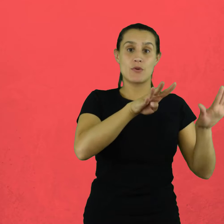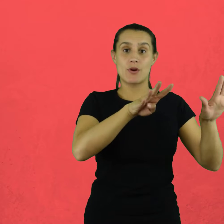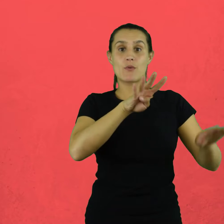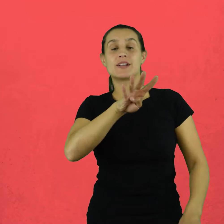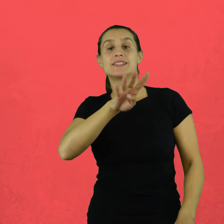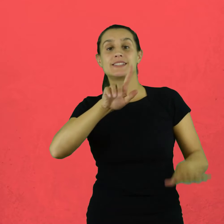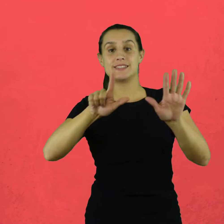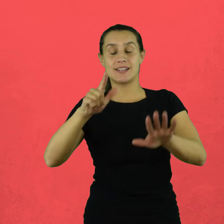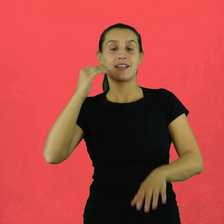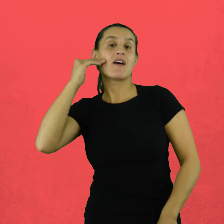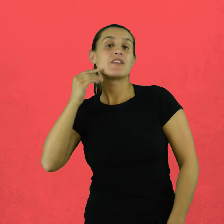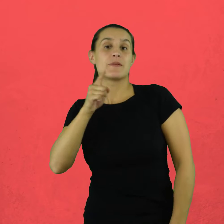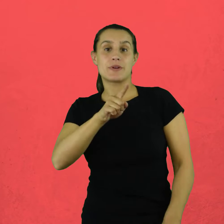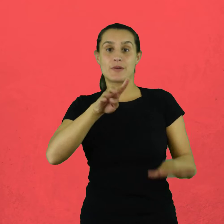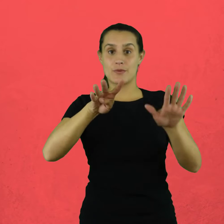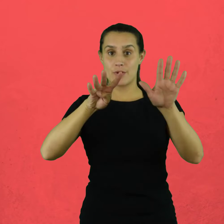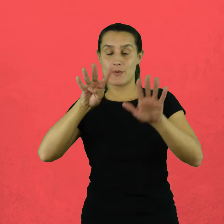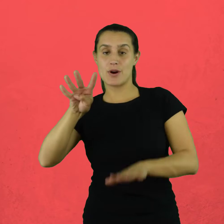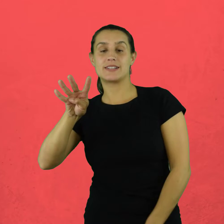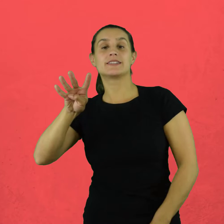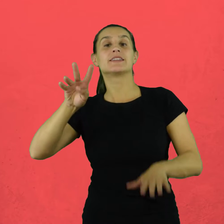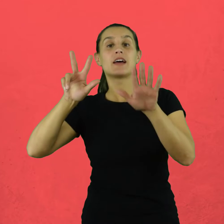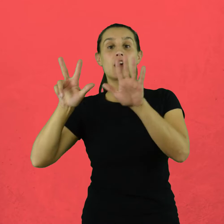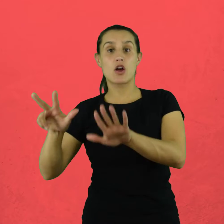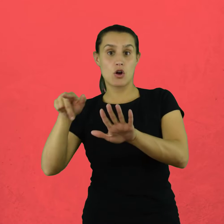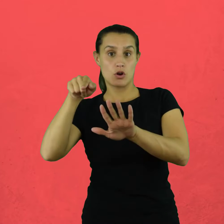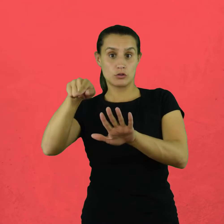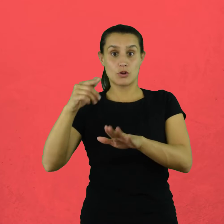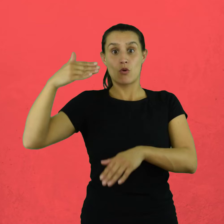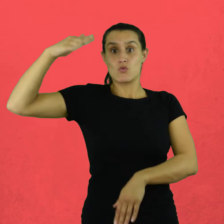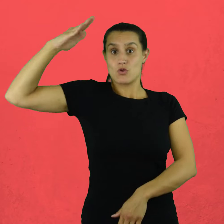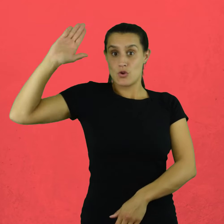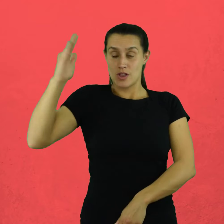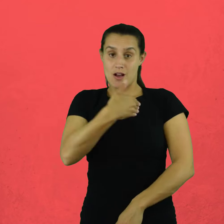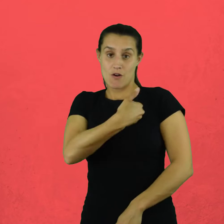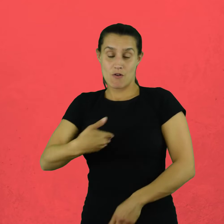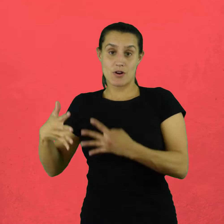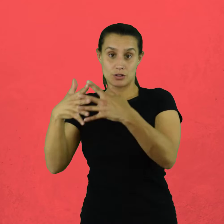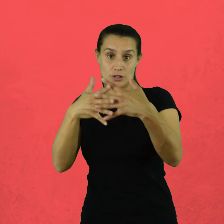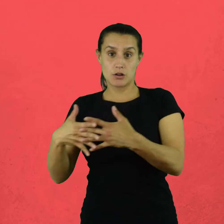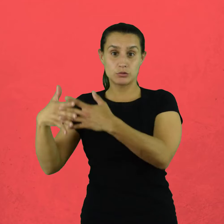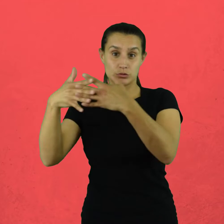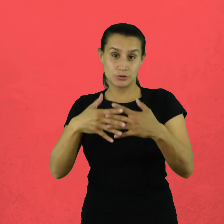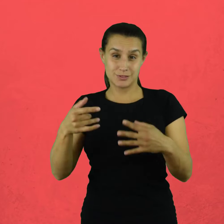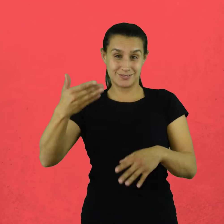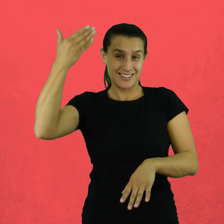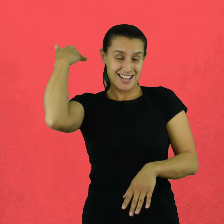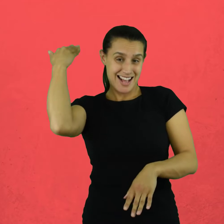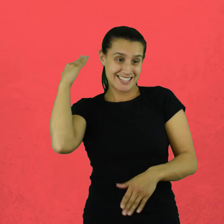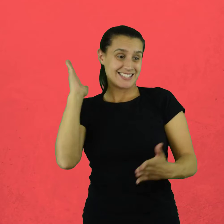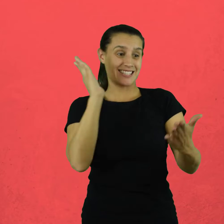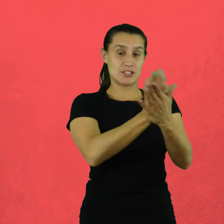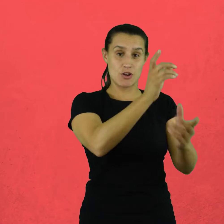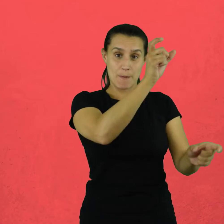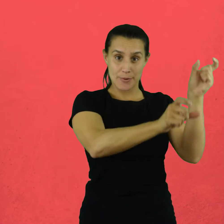militares norteamericanas por el juicio realizado en septiembre de 1947 y abril de 1948